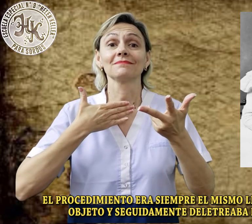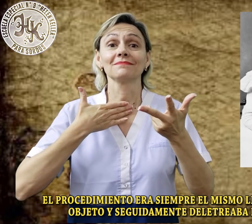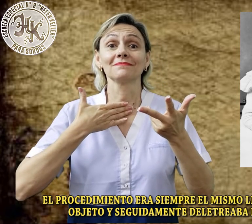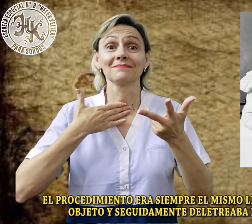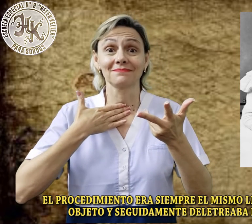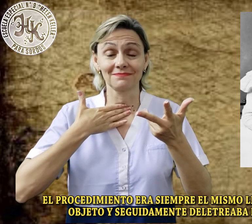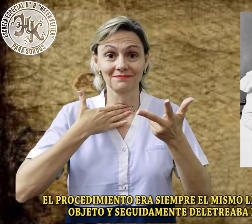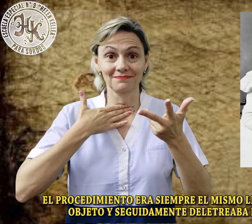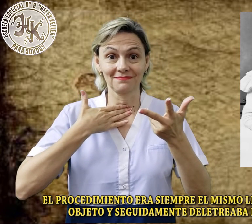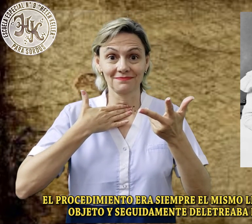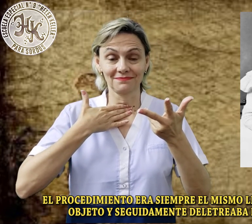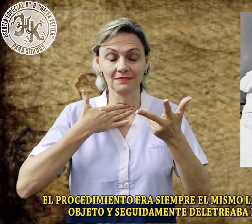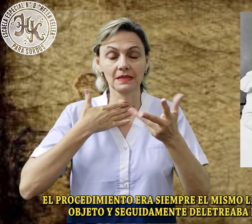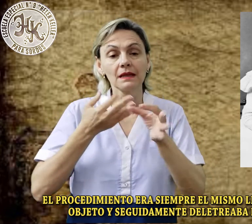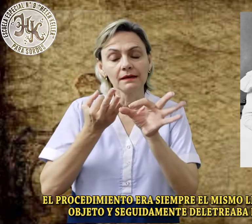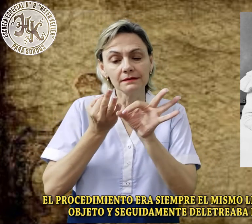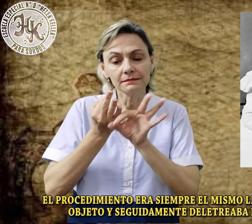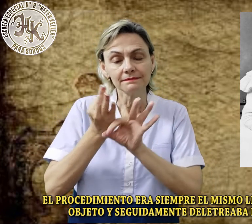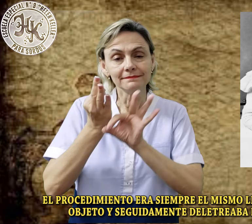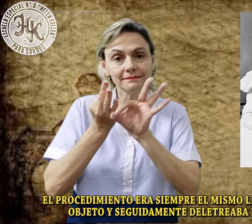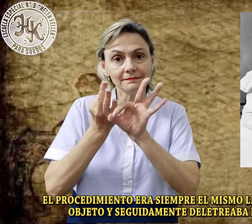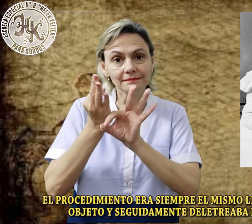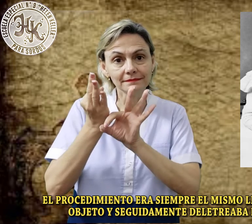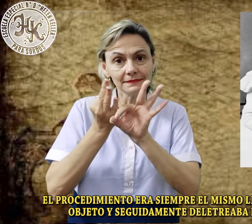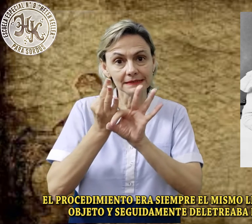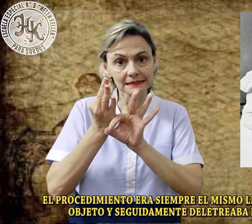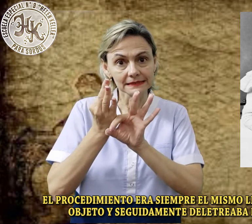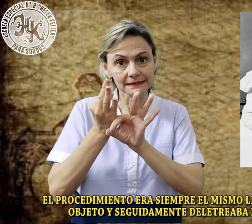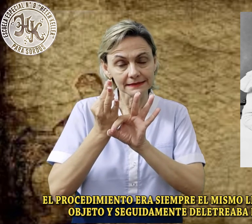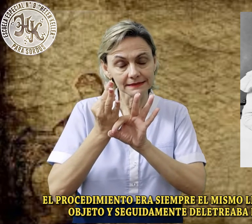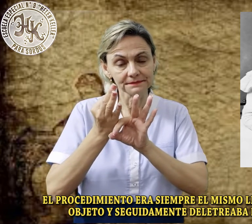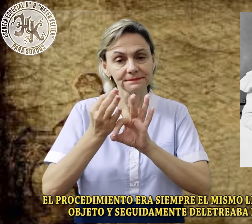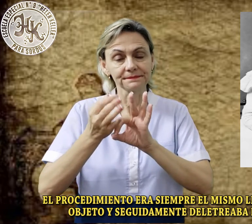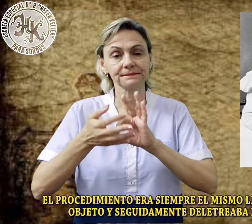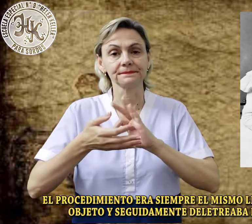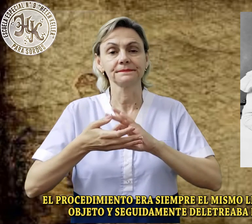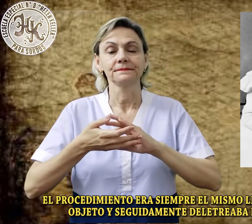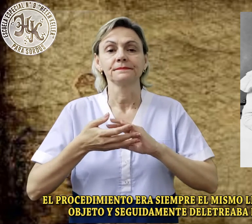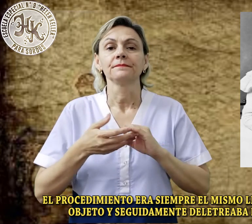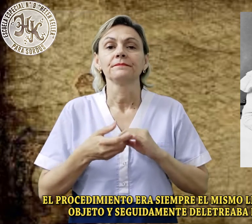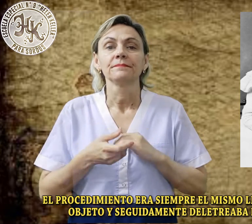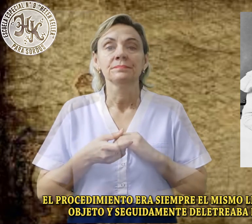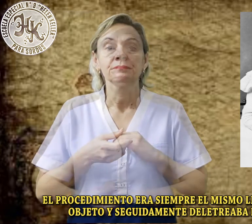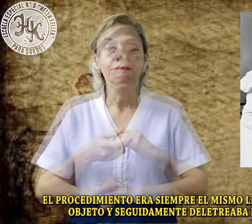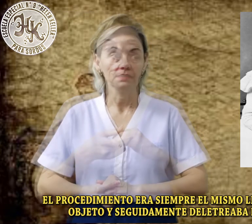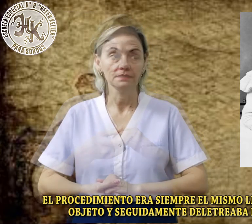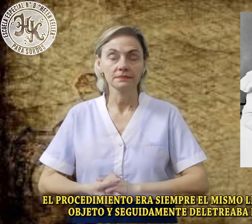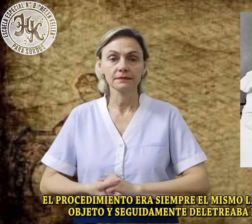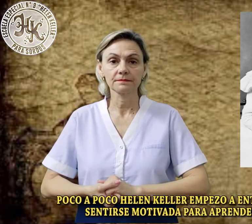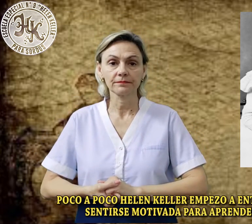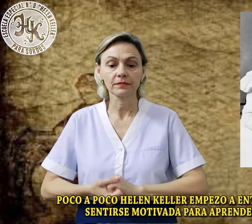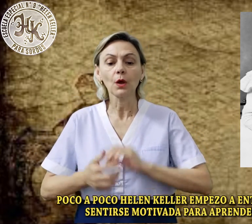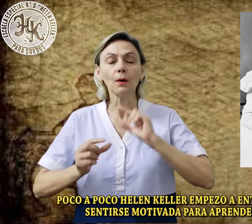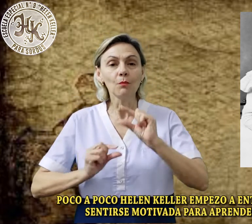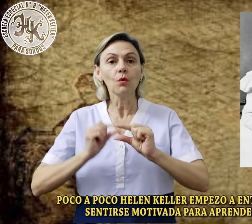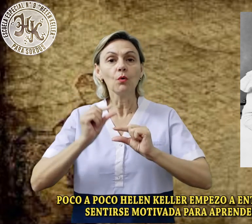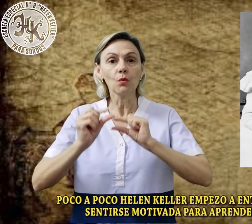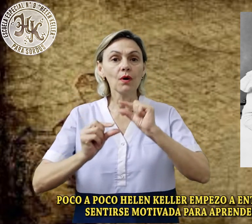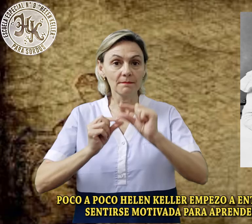y seguidamente deletreaba la palabra en su mano. Poco a poco, Helen